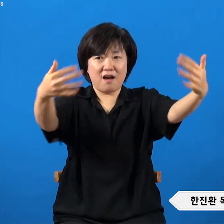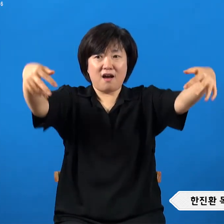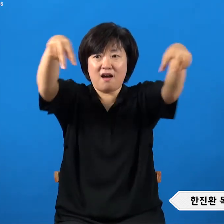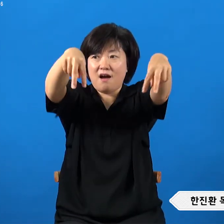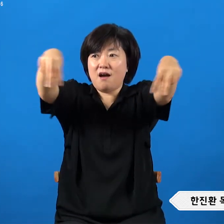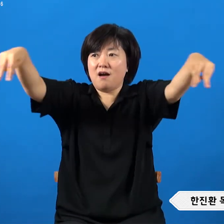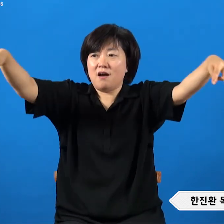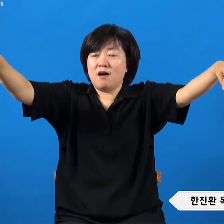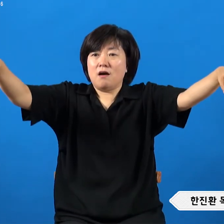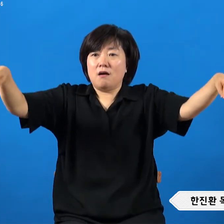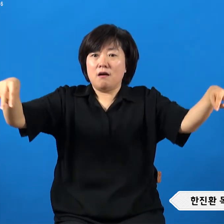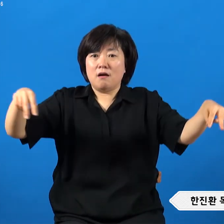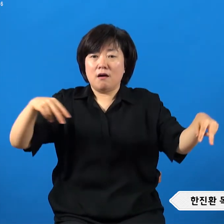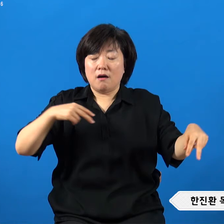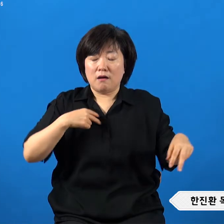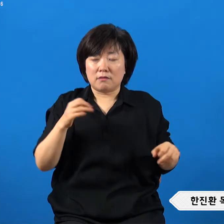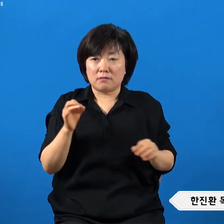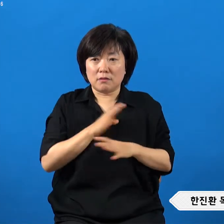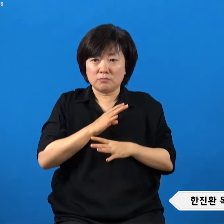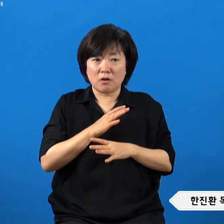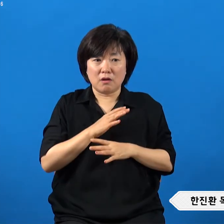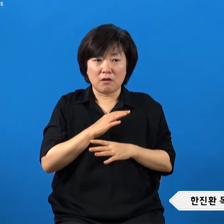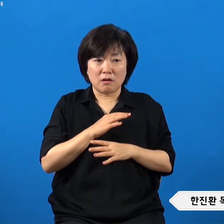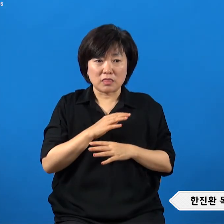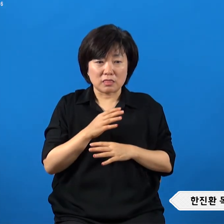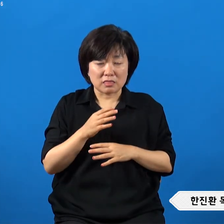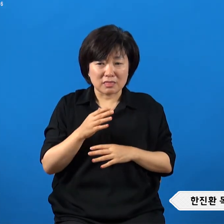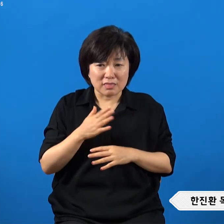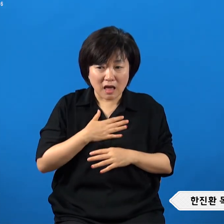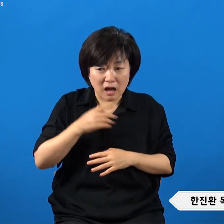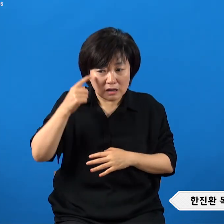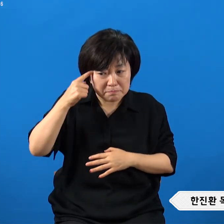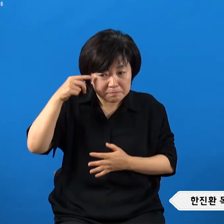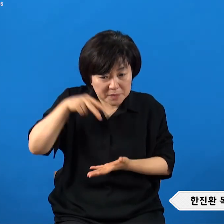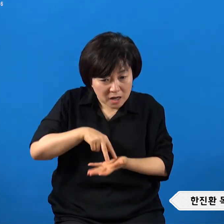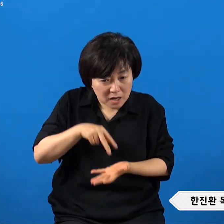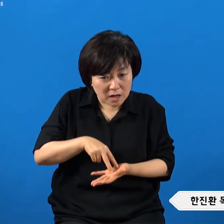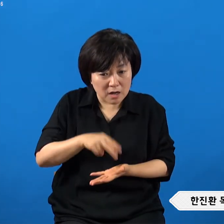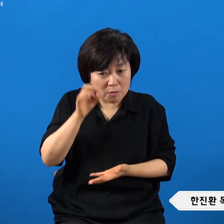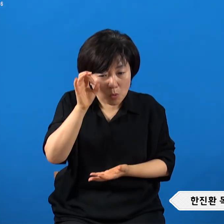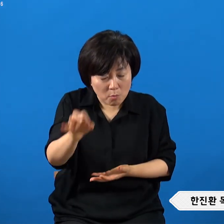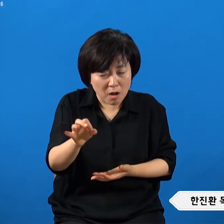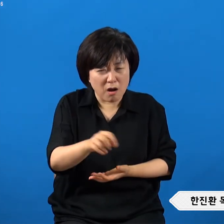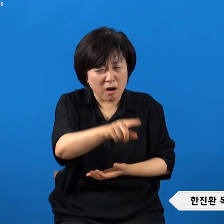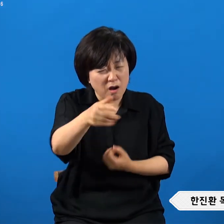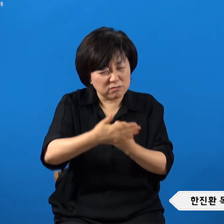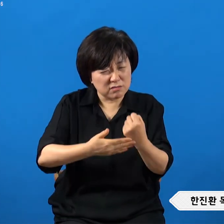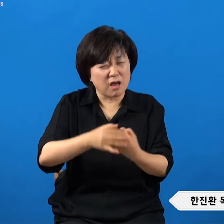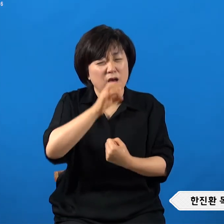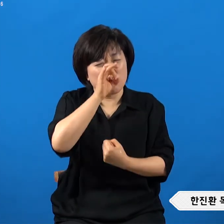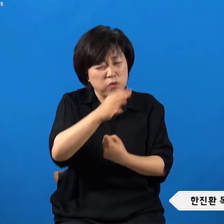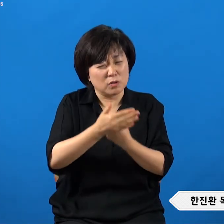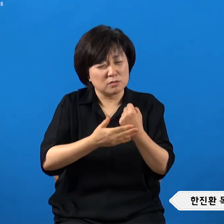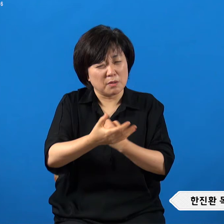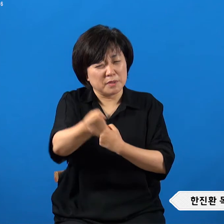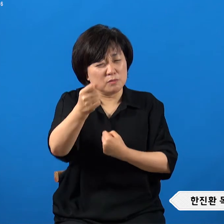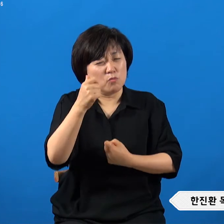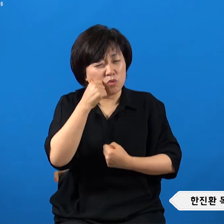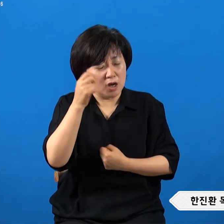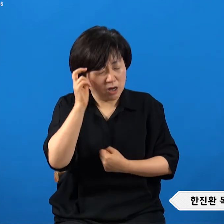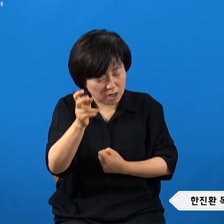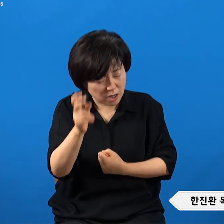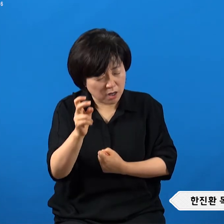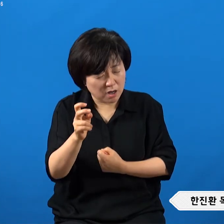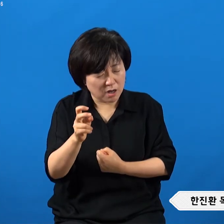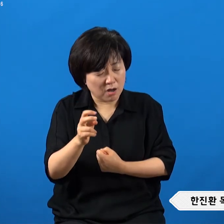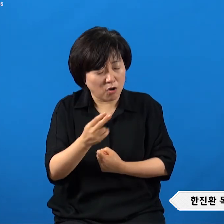의심했다고 합니다. 인간적인 생각으로는 그날 밤에는 단 한 사람도 일어서지 않을 것 같은데 수백 명의 젊은이들이 일어서는